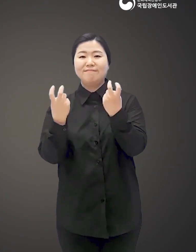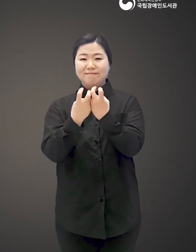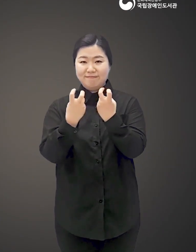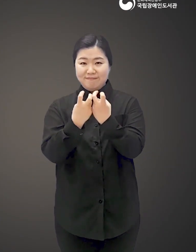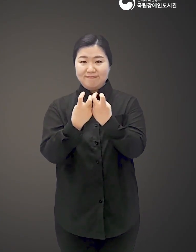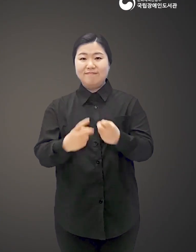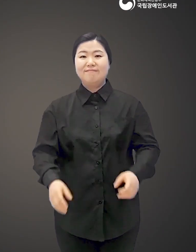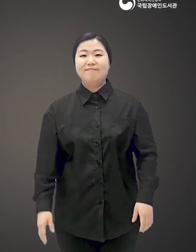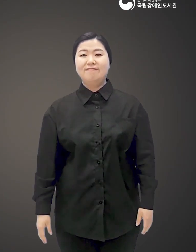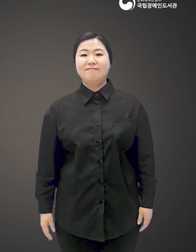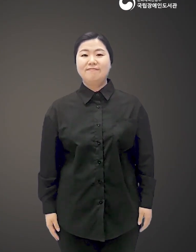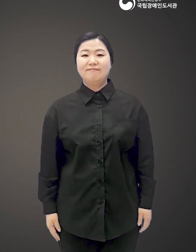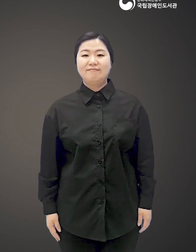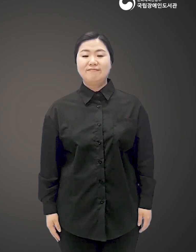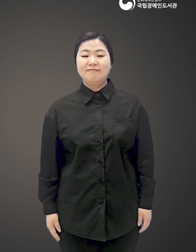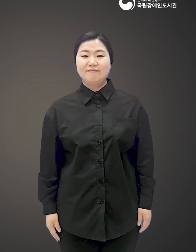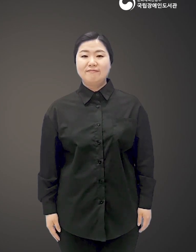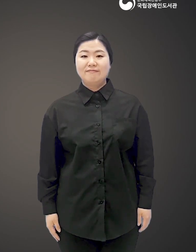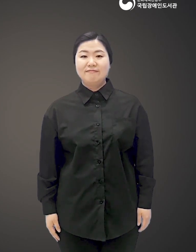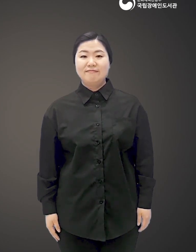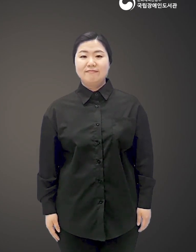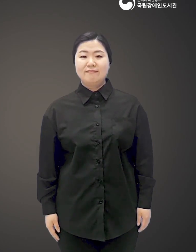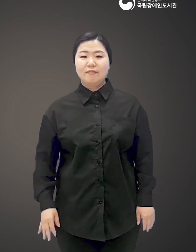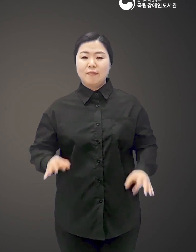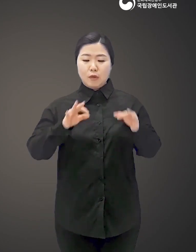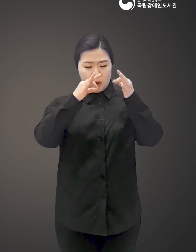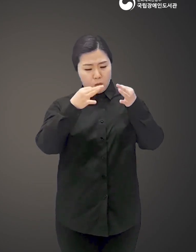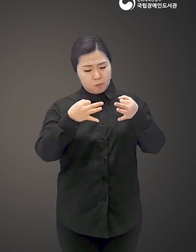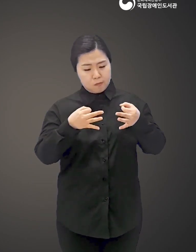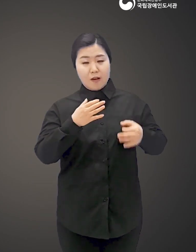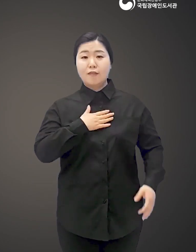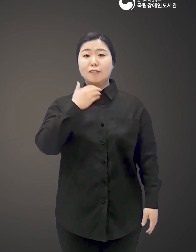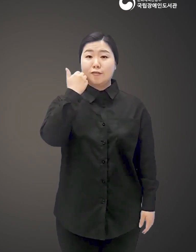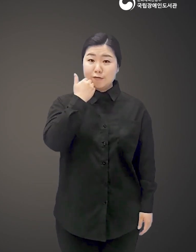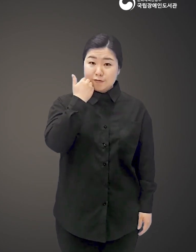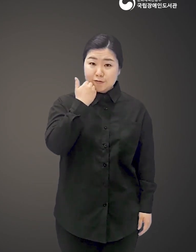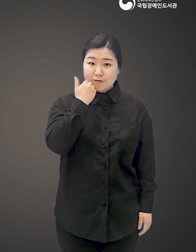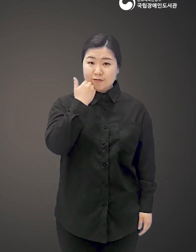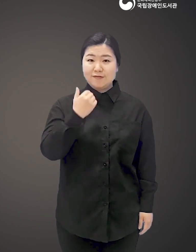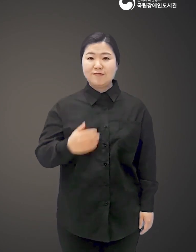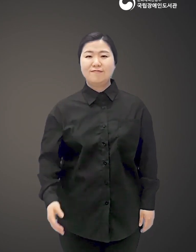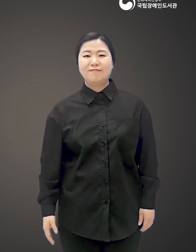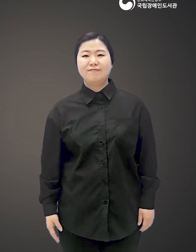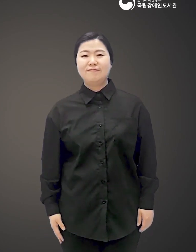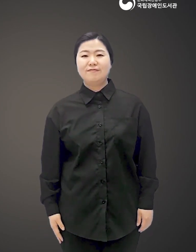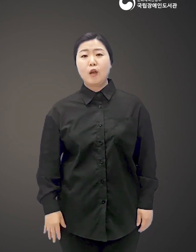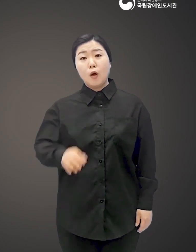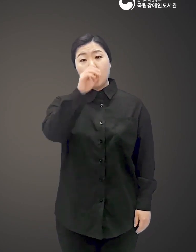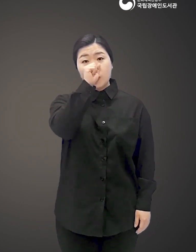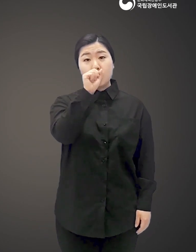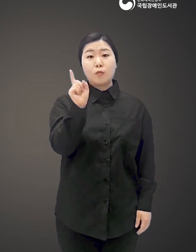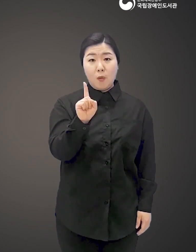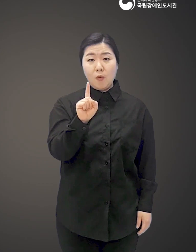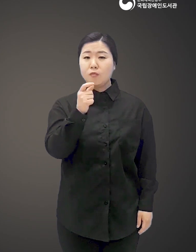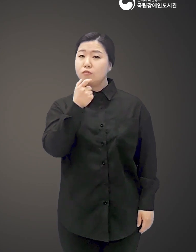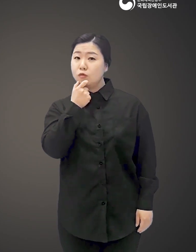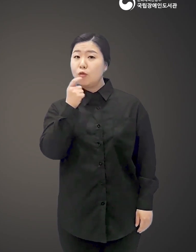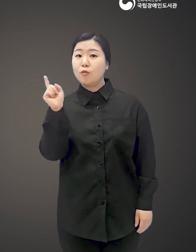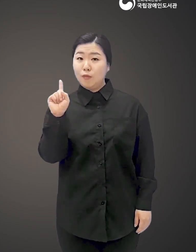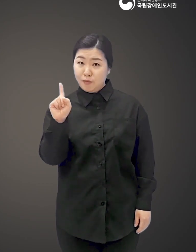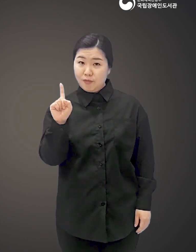10대의 마음 바꾸기 프로젝트. 나라는 사람은 누구인지 무엇을